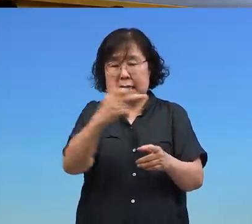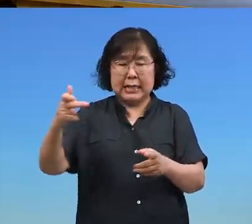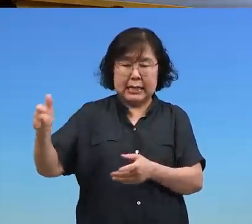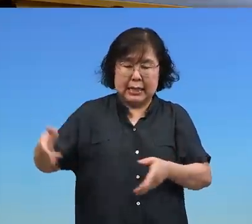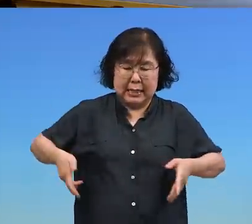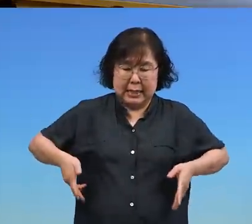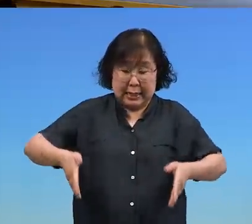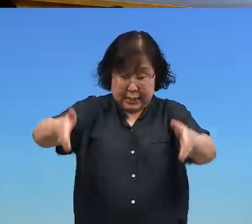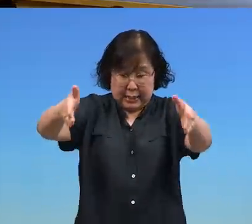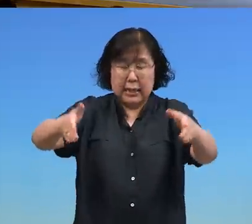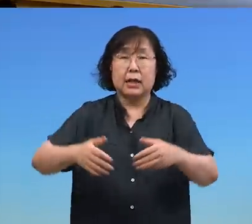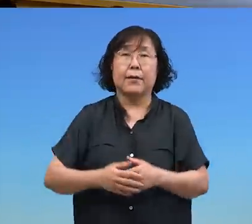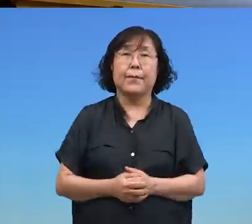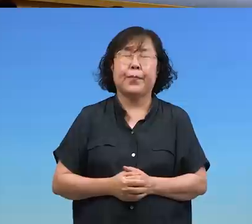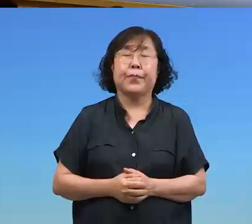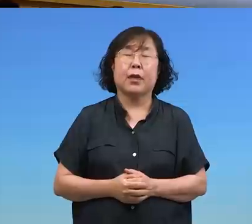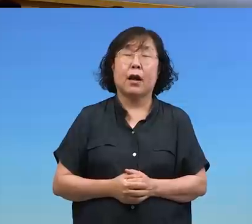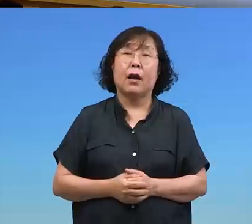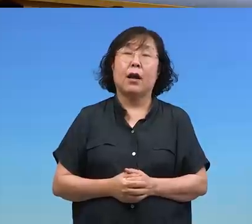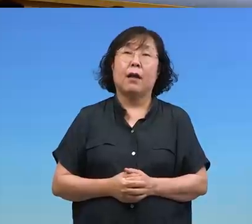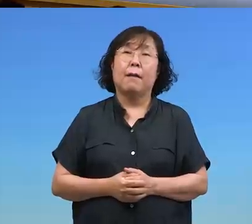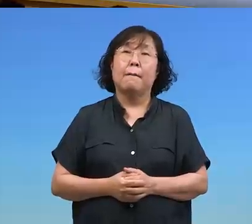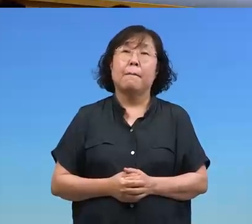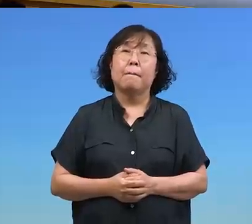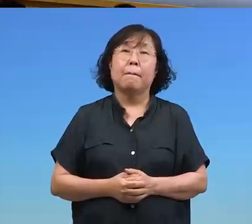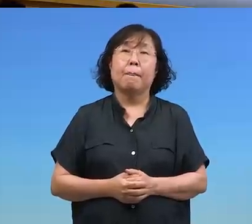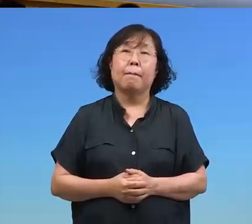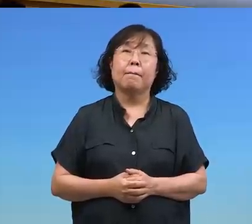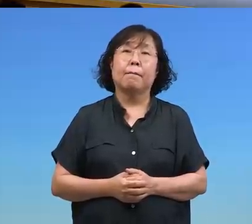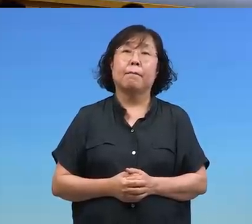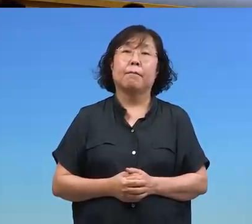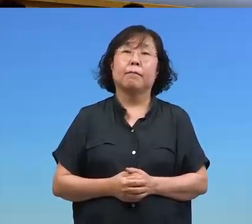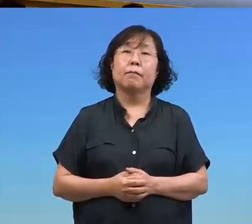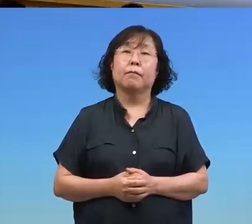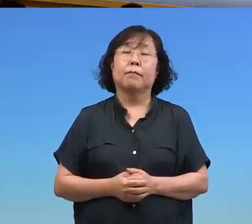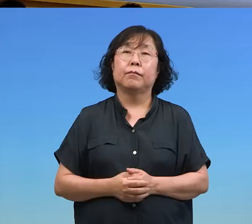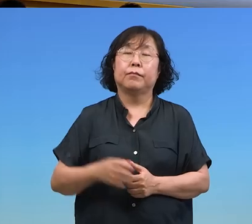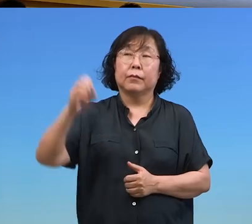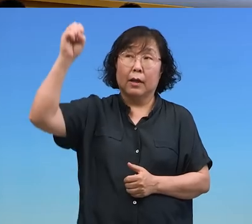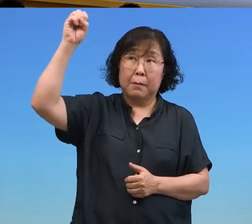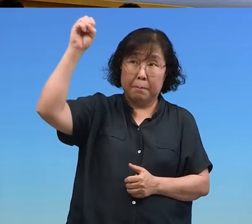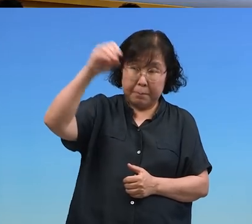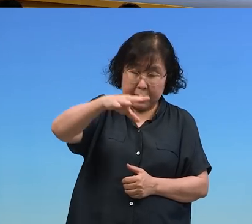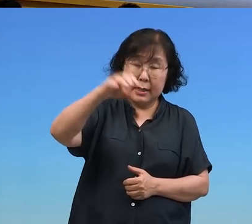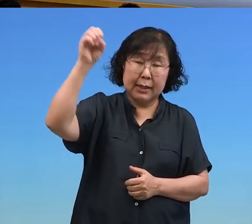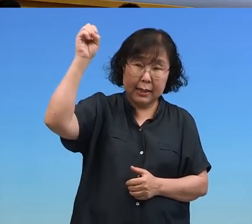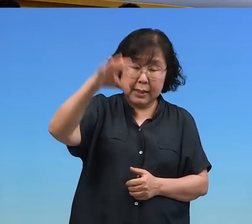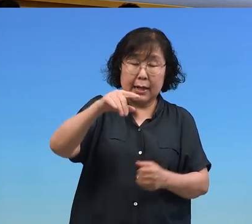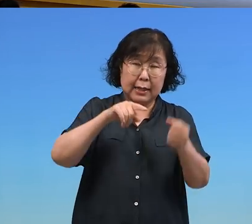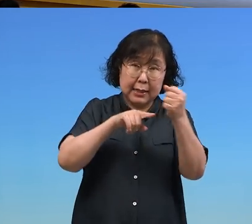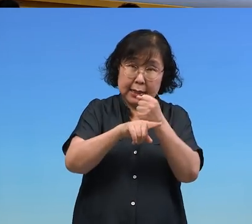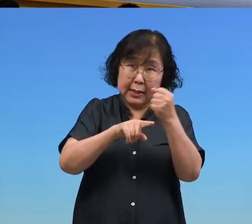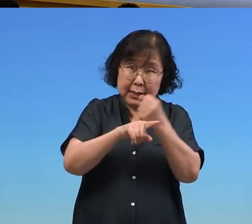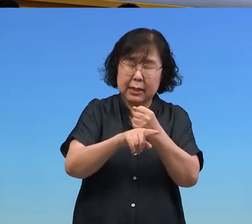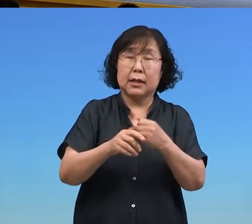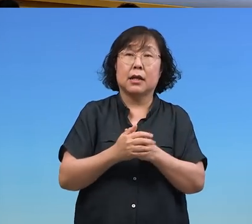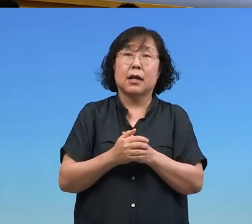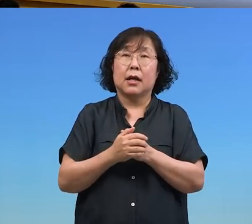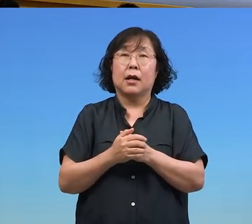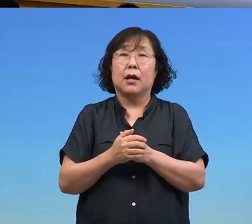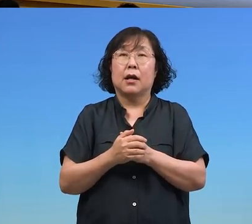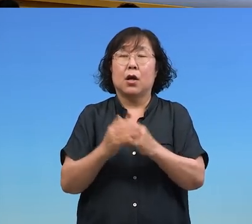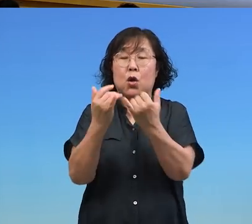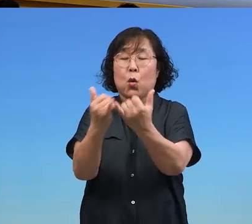대로예요 대로 큰 대로입니다 그리고 그 다음 나오는 내 길에 비치니다 할 때 이